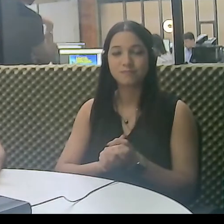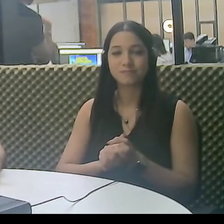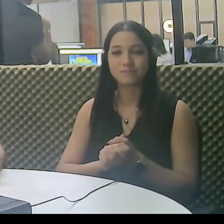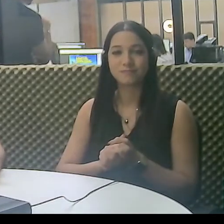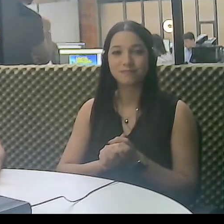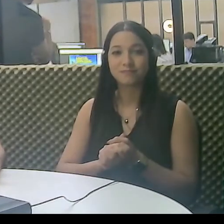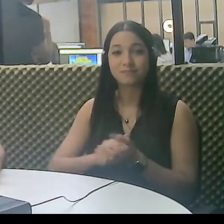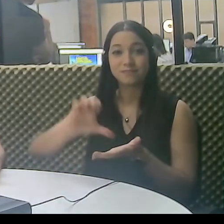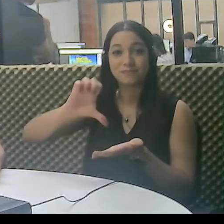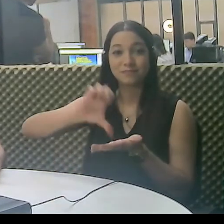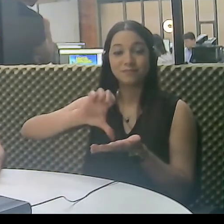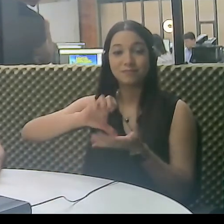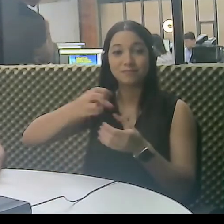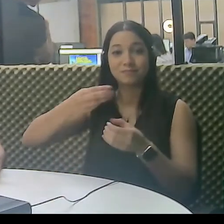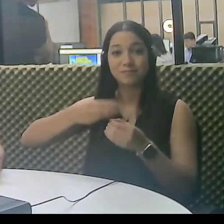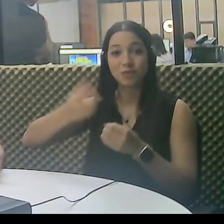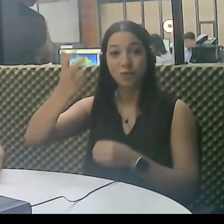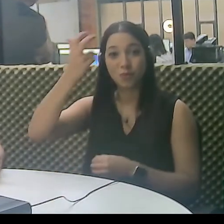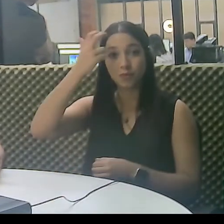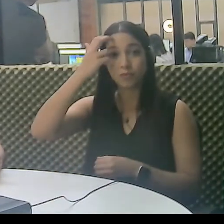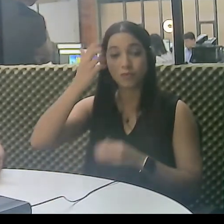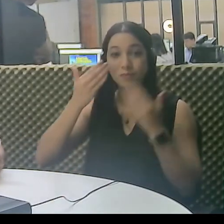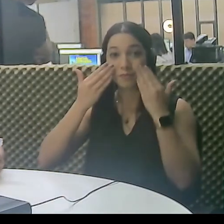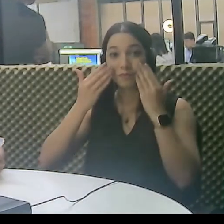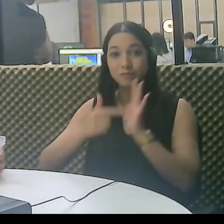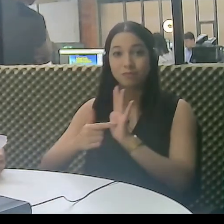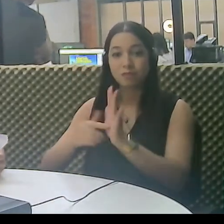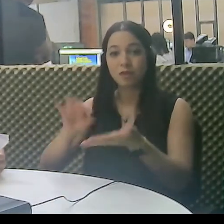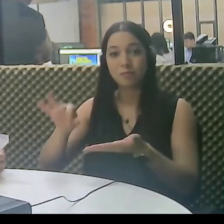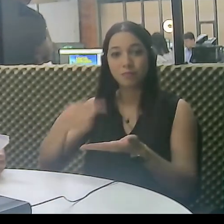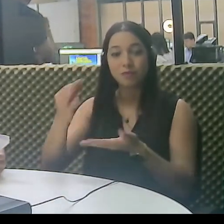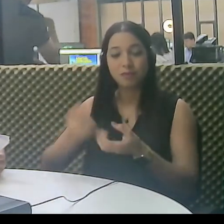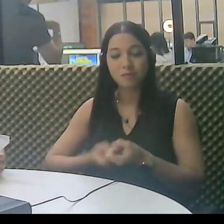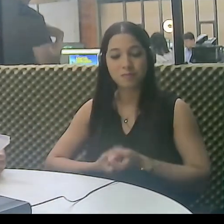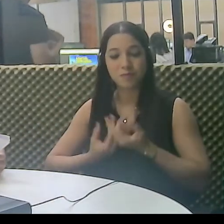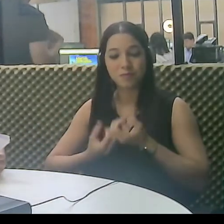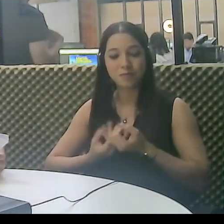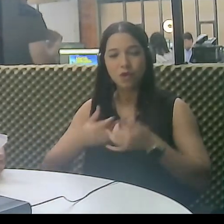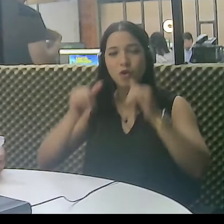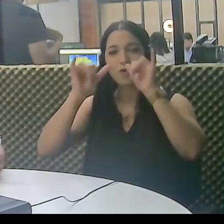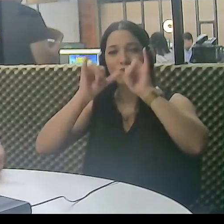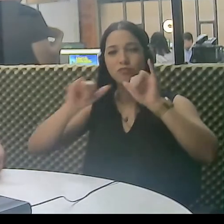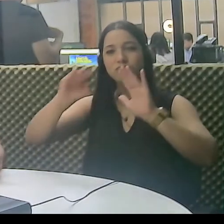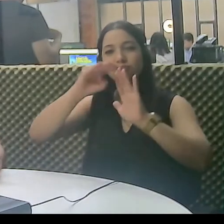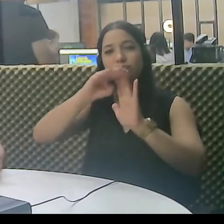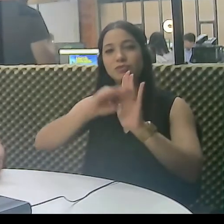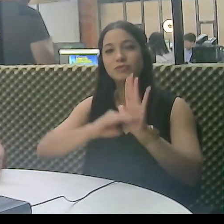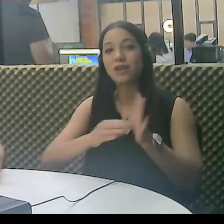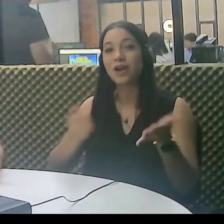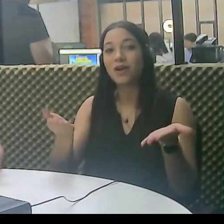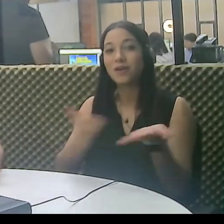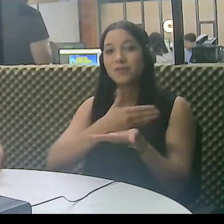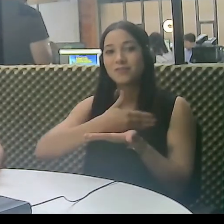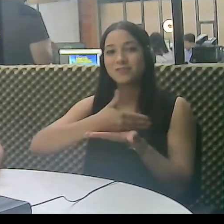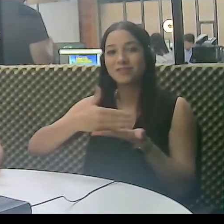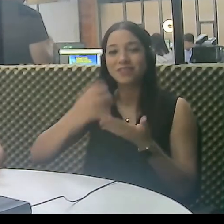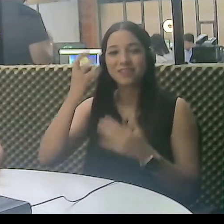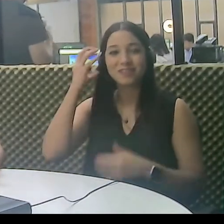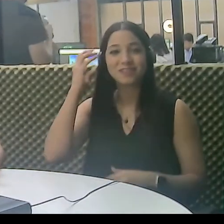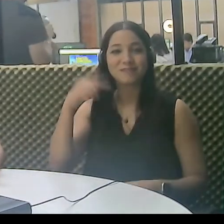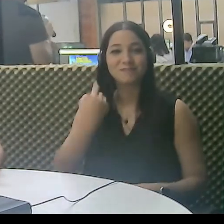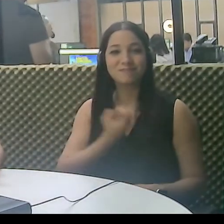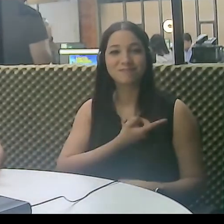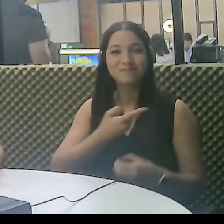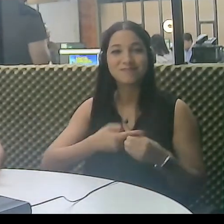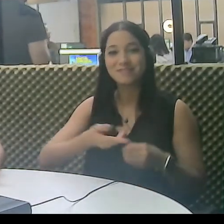ainda, Centro Municipal de Cultura recebe exposição Bordado e Poesia. Essas e outras notícias a partir de agora na Rádio